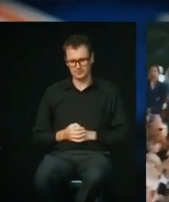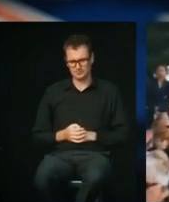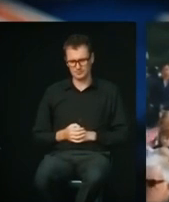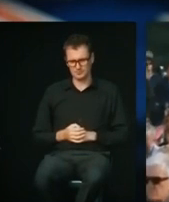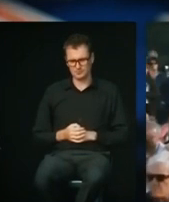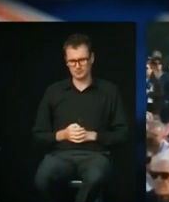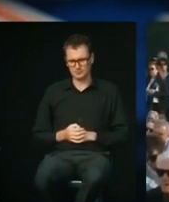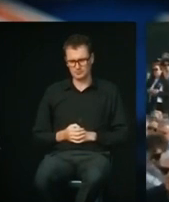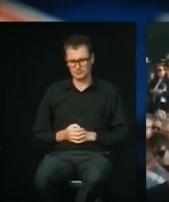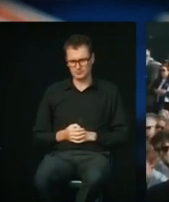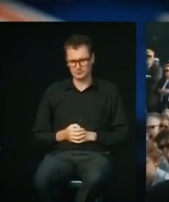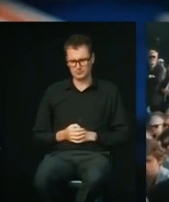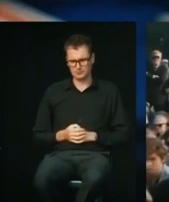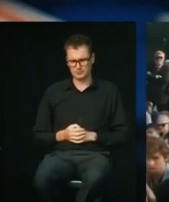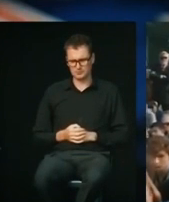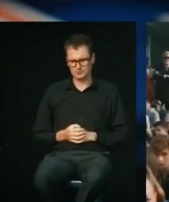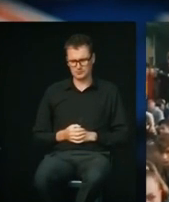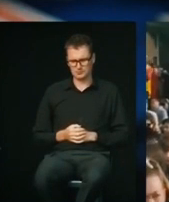إِلَّا رَحْمَةً